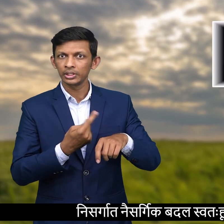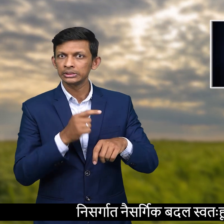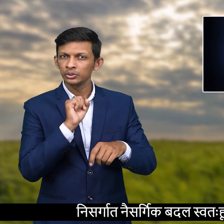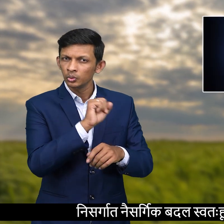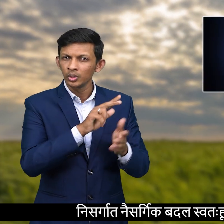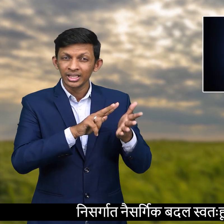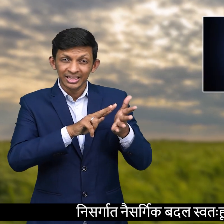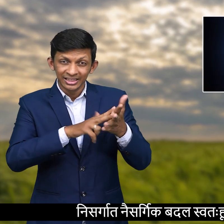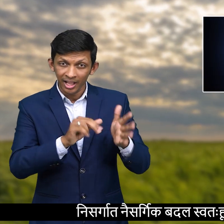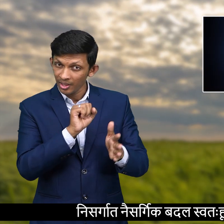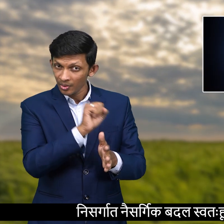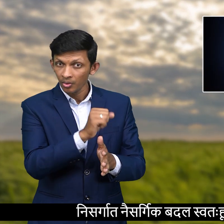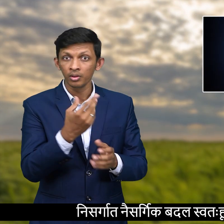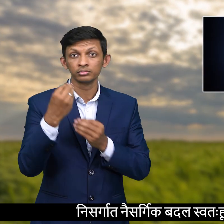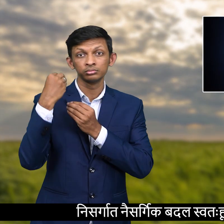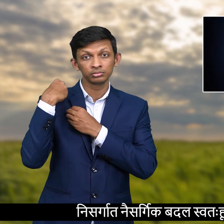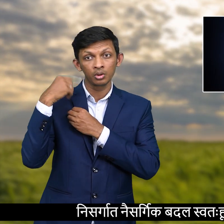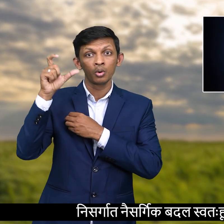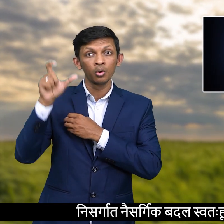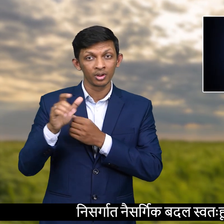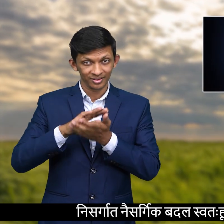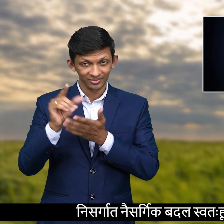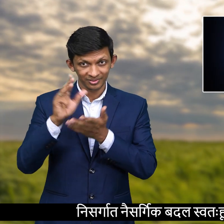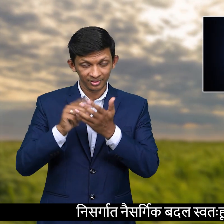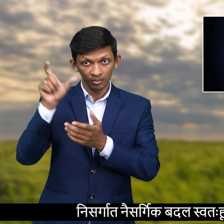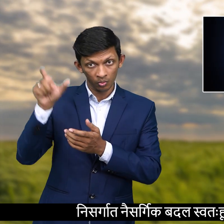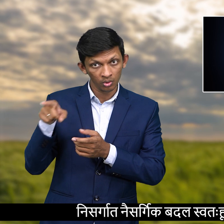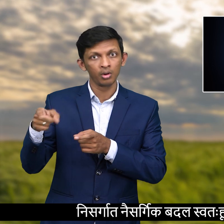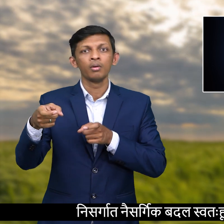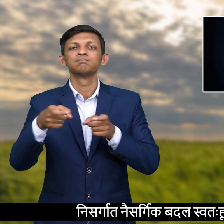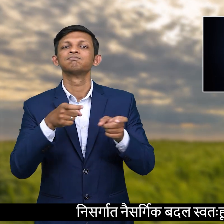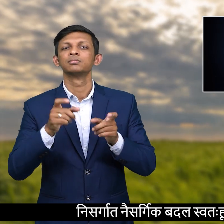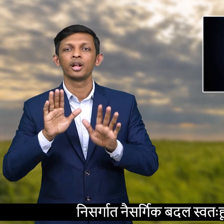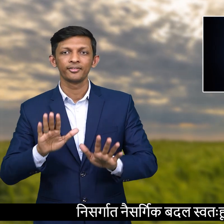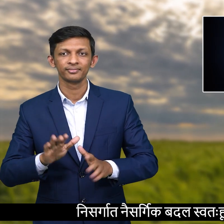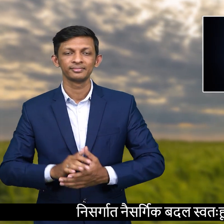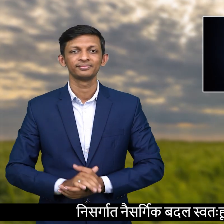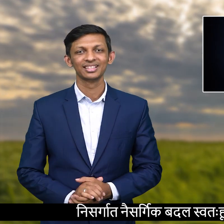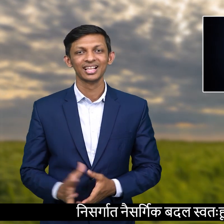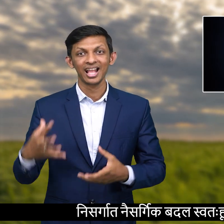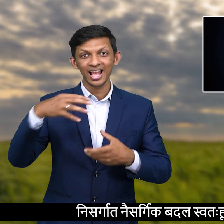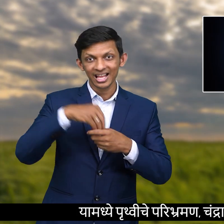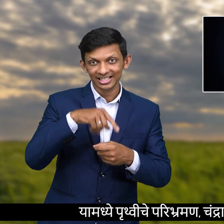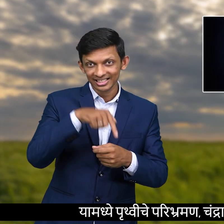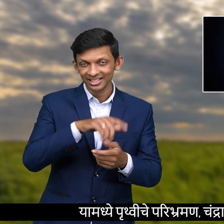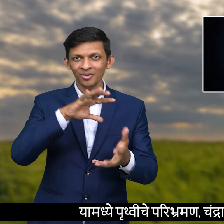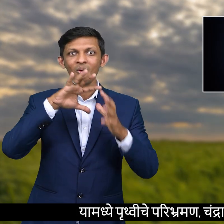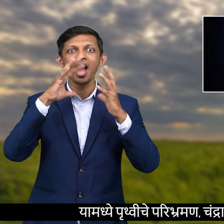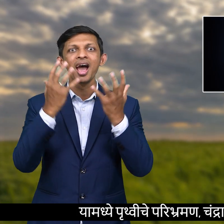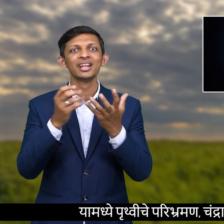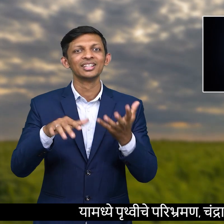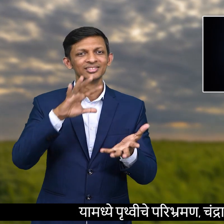निसर्गात नैसर्गिक बदल स्वतःहून होतात आणि ते मानवी नियंत्रणाबाहेर असतात.